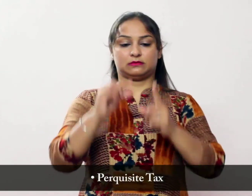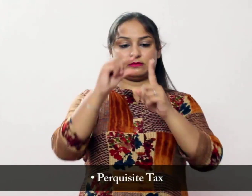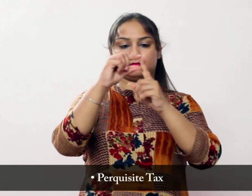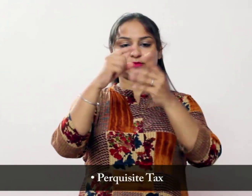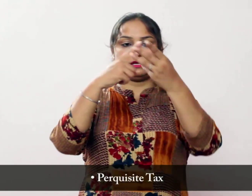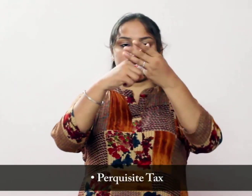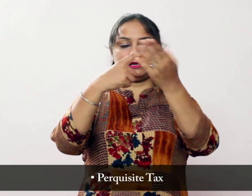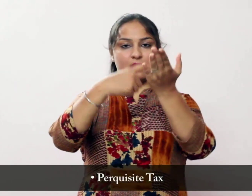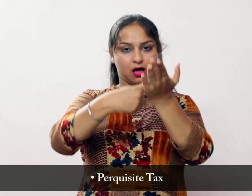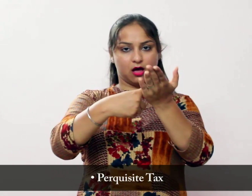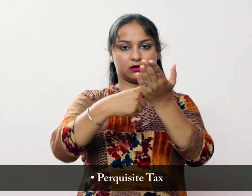अच्छा कर,